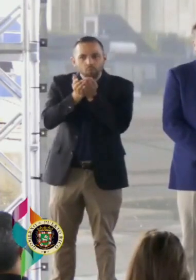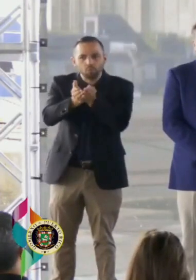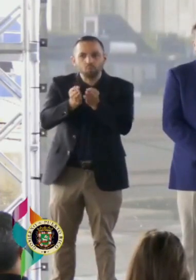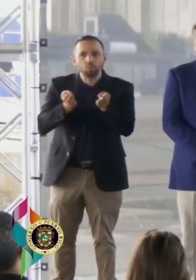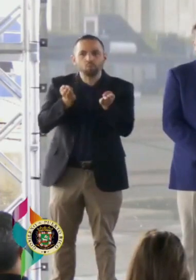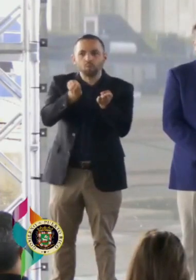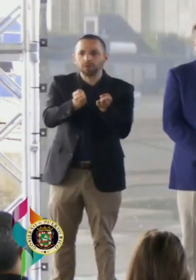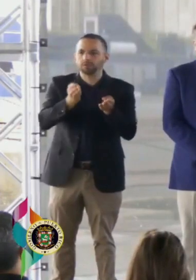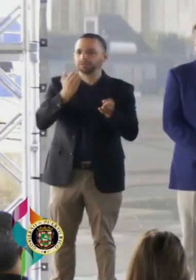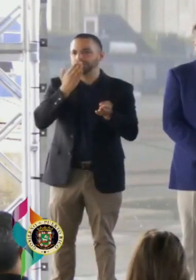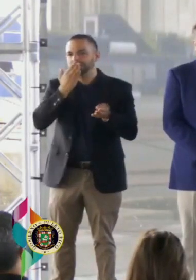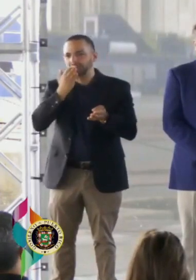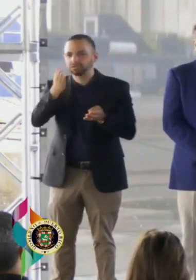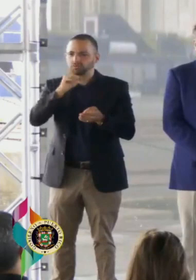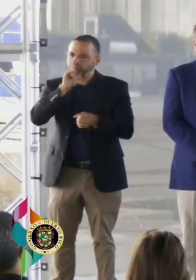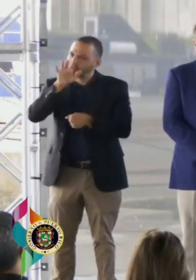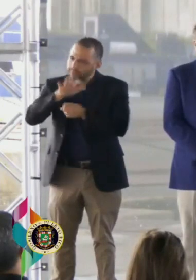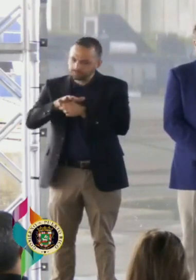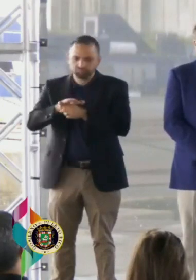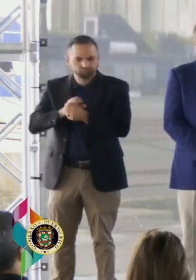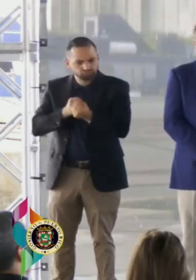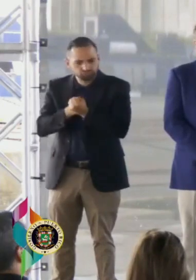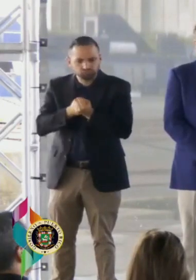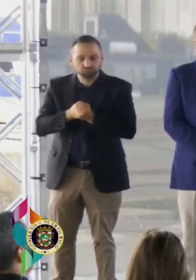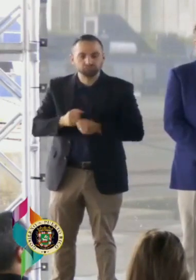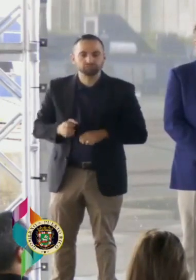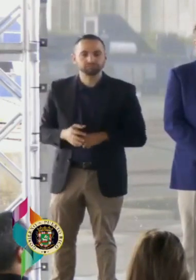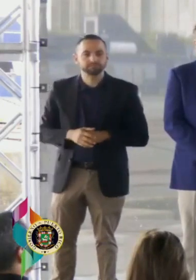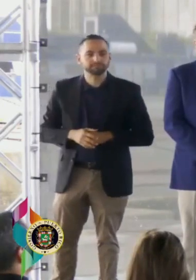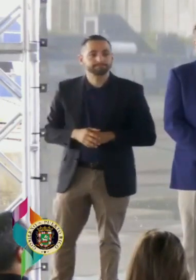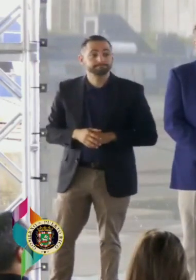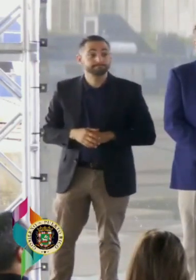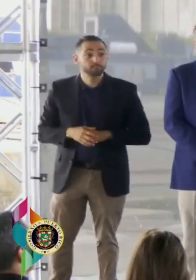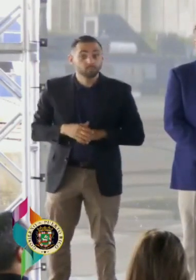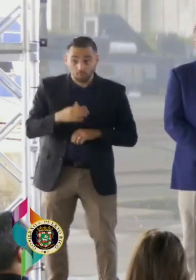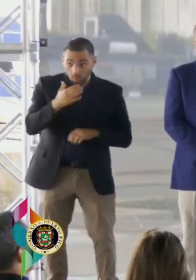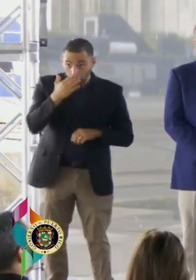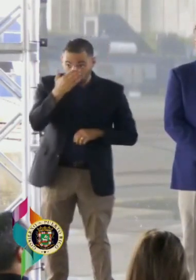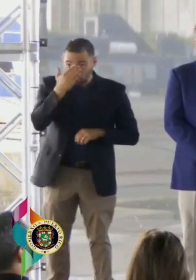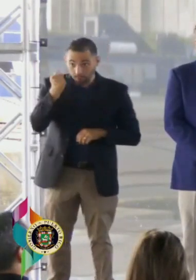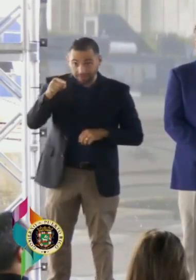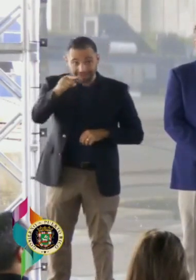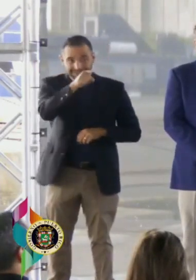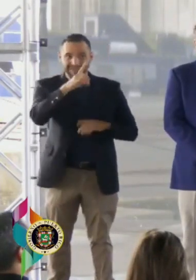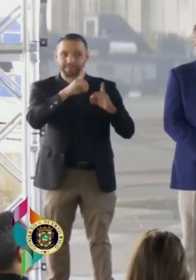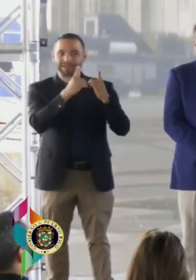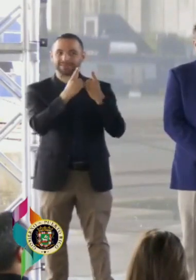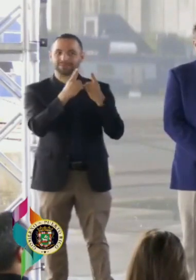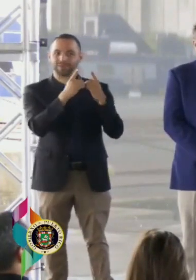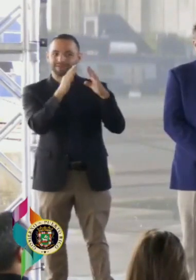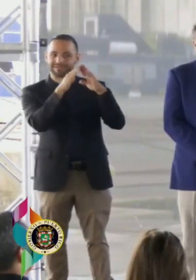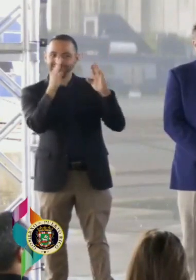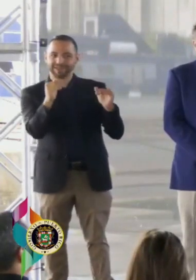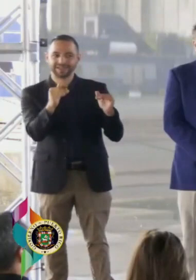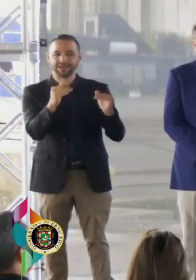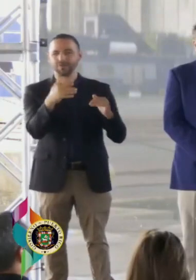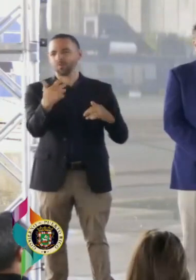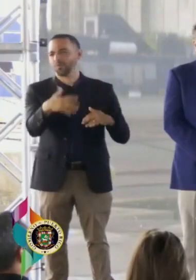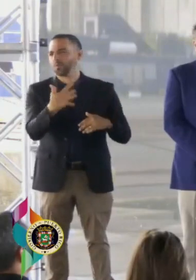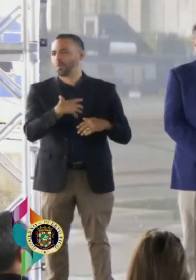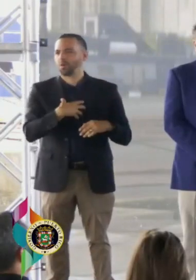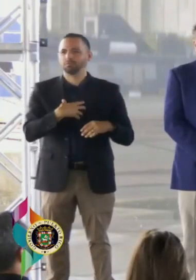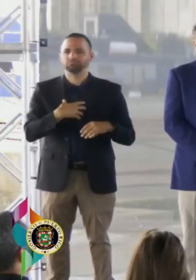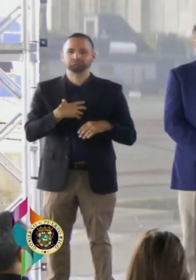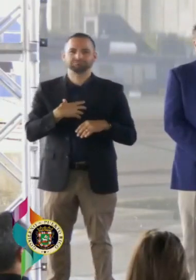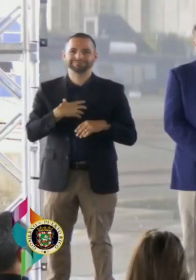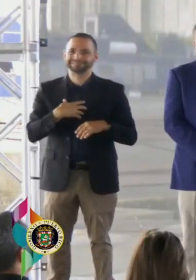hacer este proyecto viable y no quiero tamb olvidar a las personas de comunicación departamento de vivienda y la autoridad de los puertos por todo el montaje que estuvieron